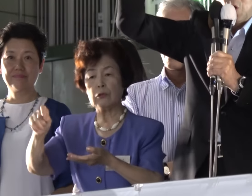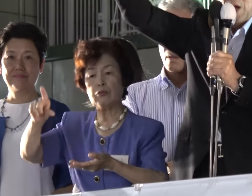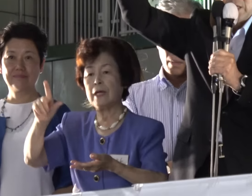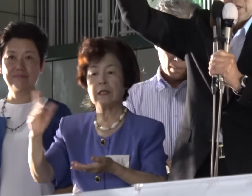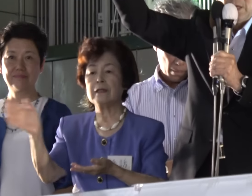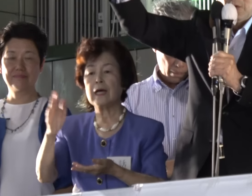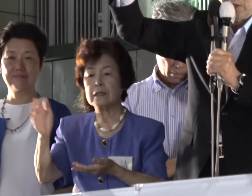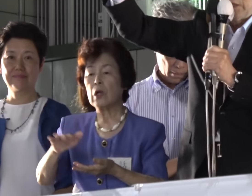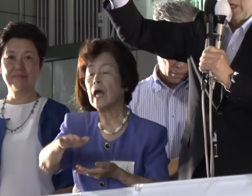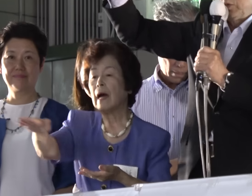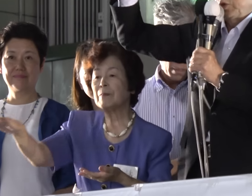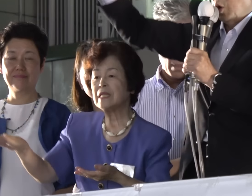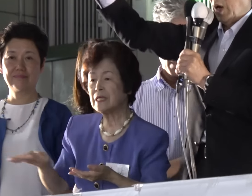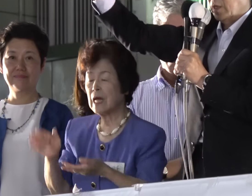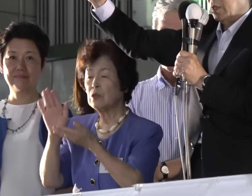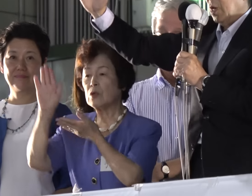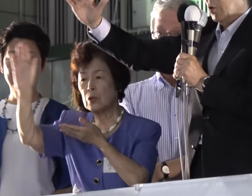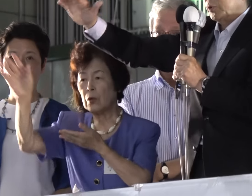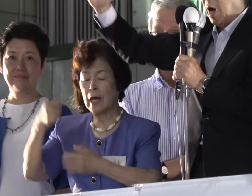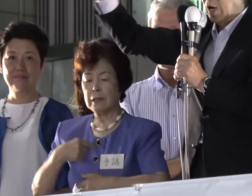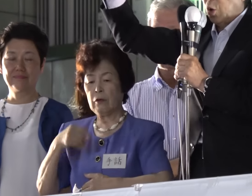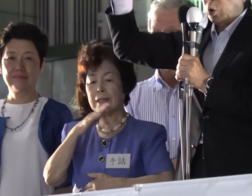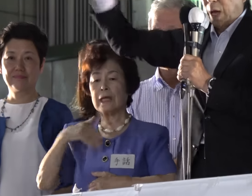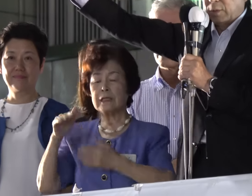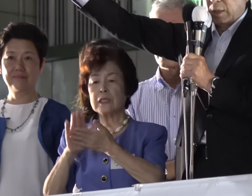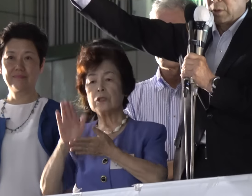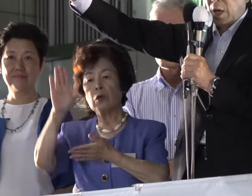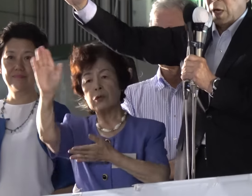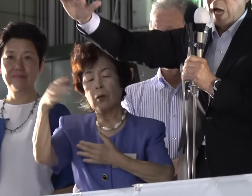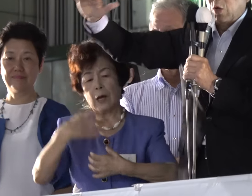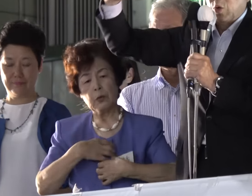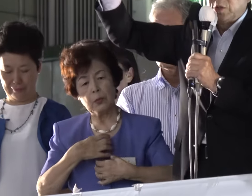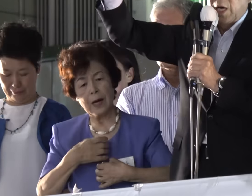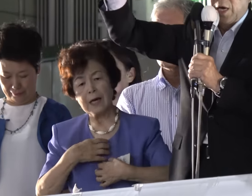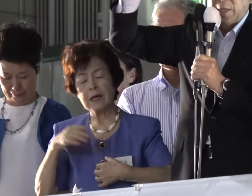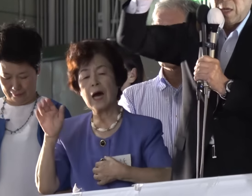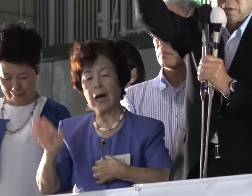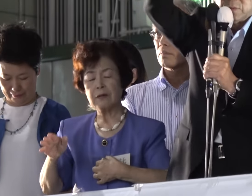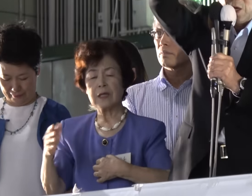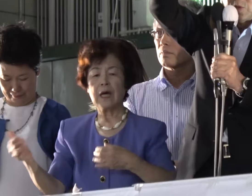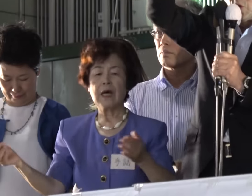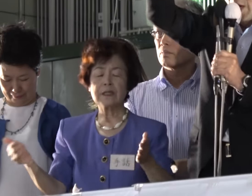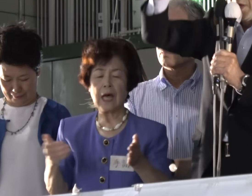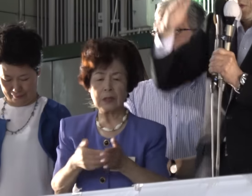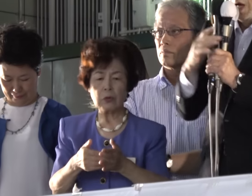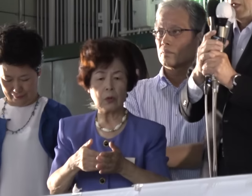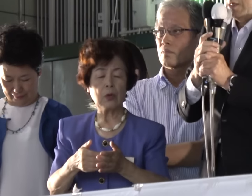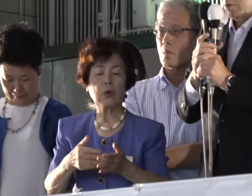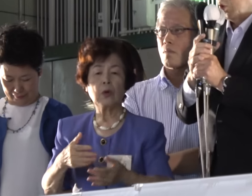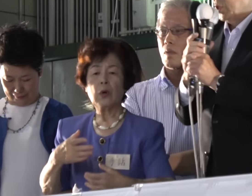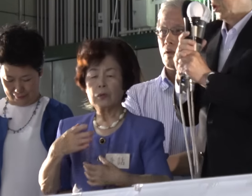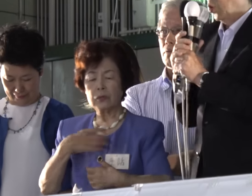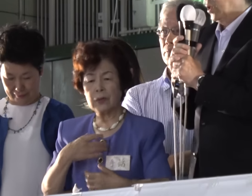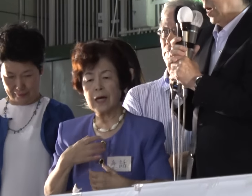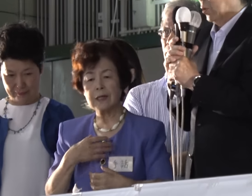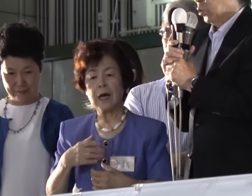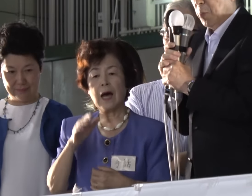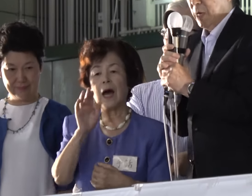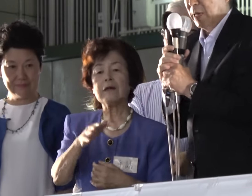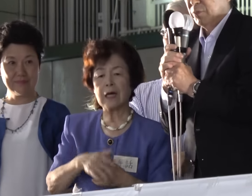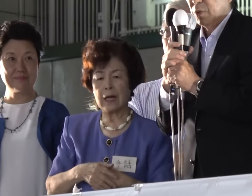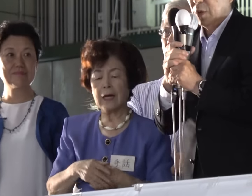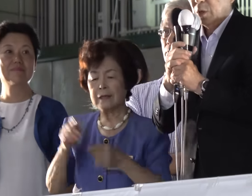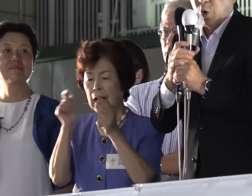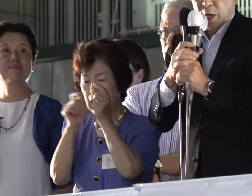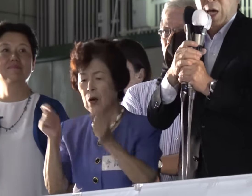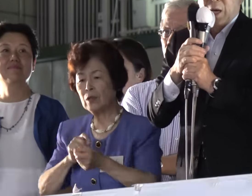んの将来に、私たちの将来に不安が横たわっている。介護の時代がやってくる。そのためには個人消費なんかとて